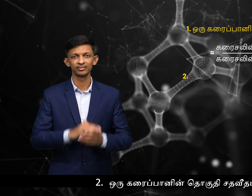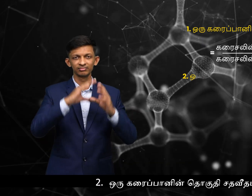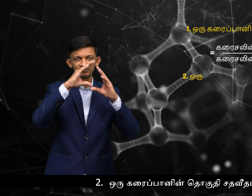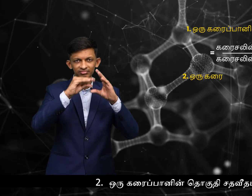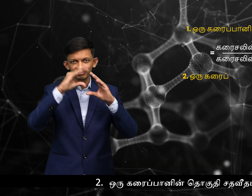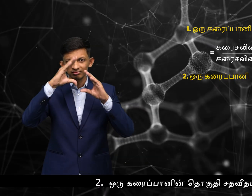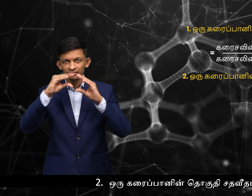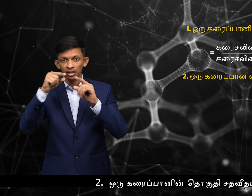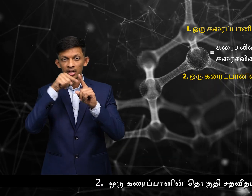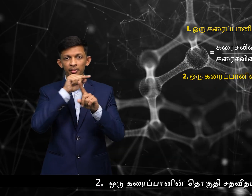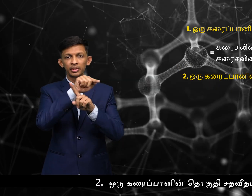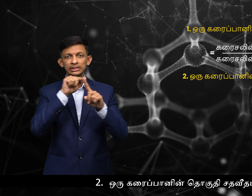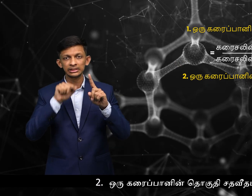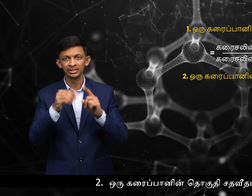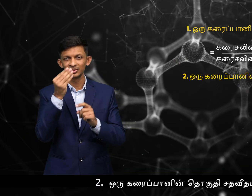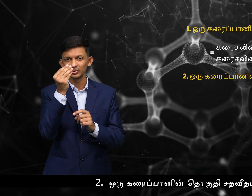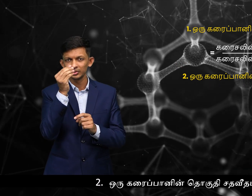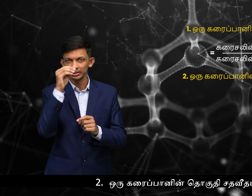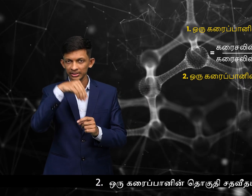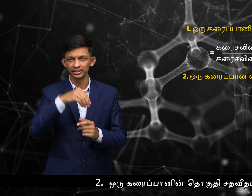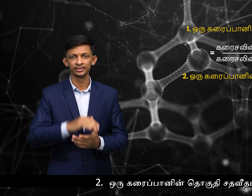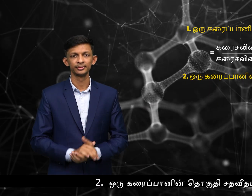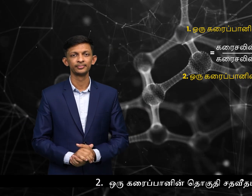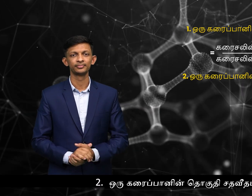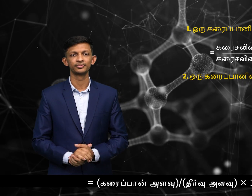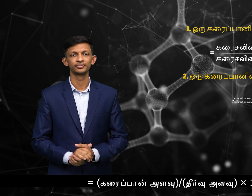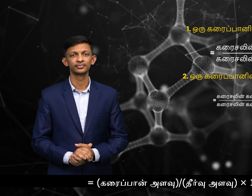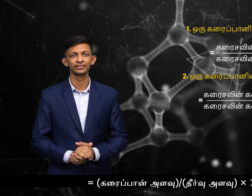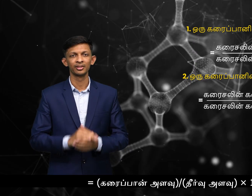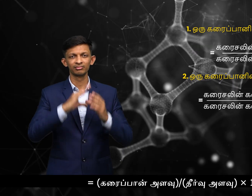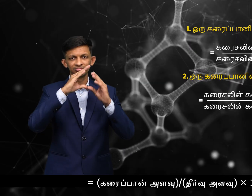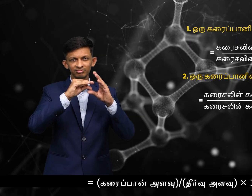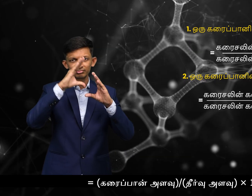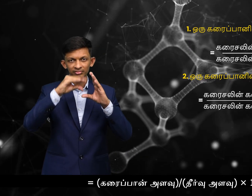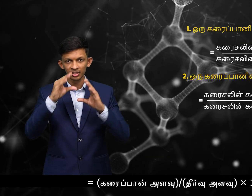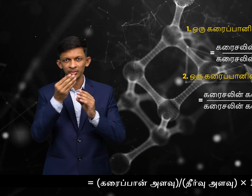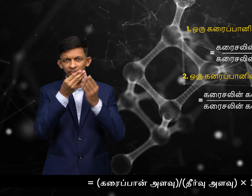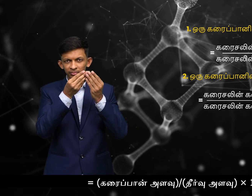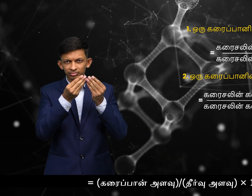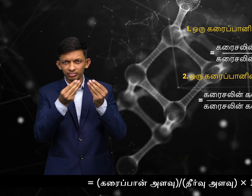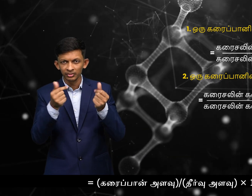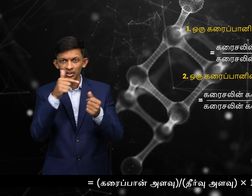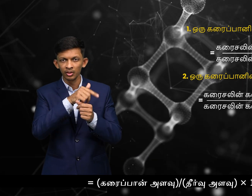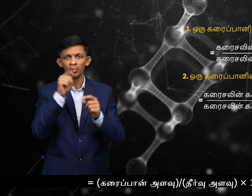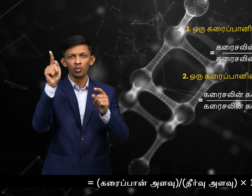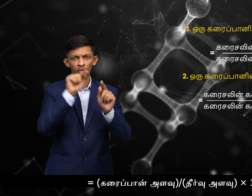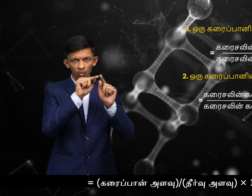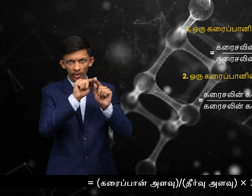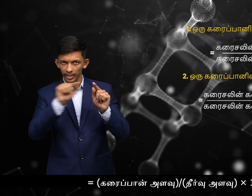2. ஒரு கரைப்பானின் தொகுதி சதவீதம் ஈடு கரைப்பான் அளவு கீழ்க்கோடு கரைசல் அளவு